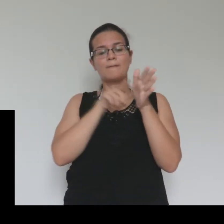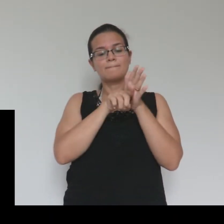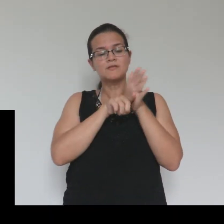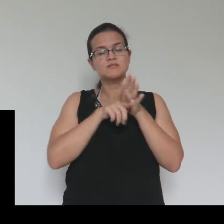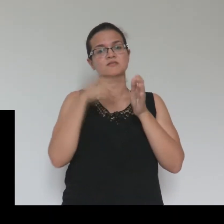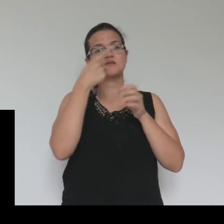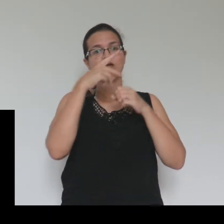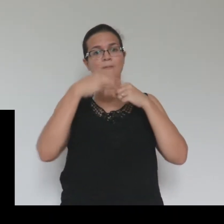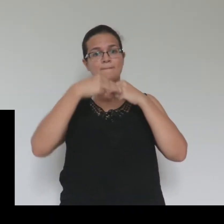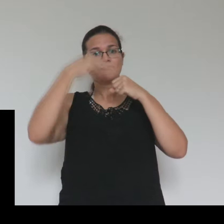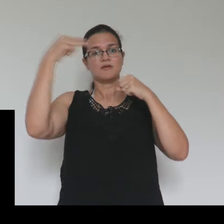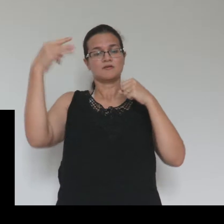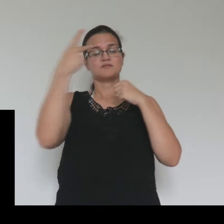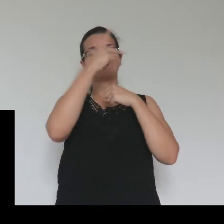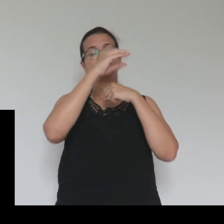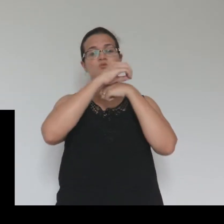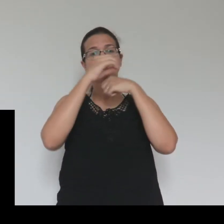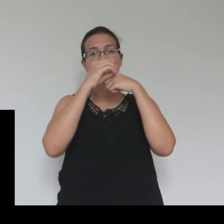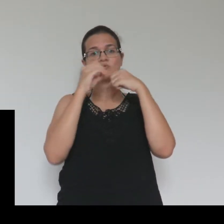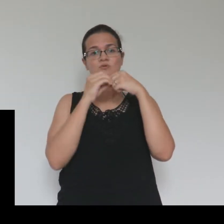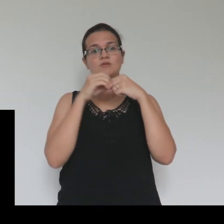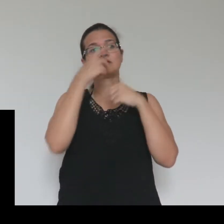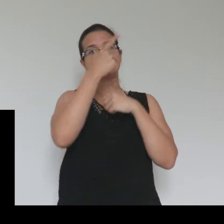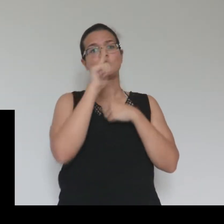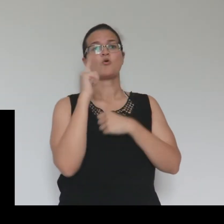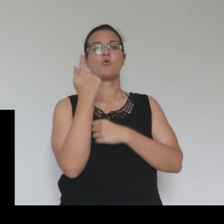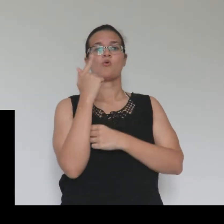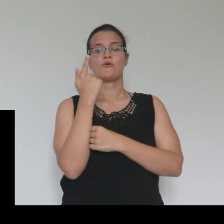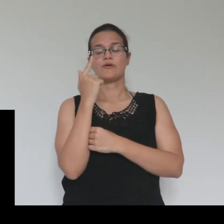mestrado dela, da Universidade Federal de Goiás, de Goiânia,